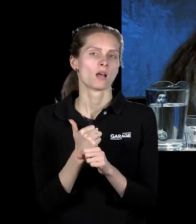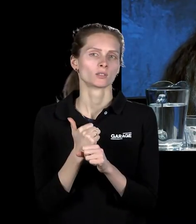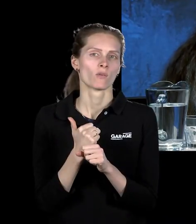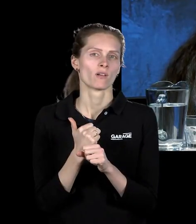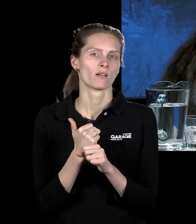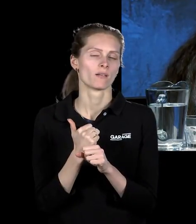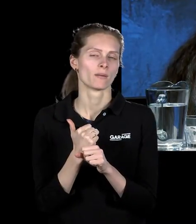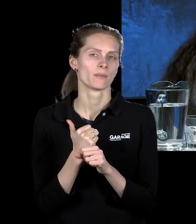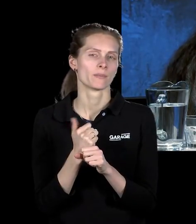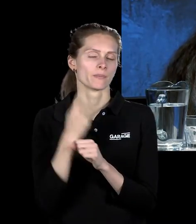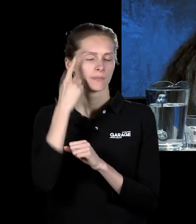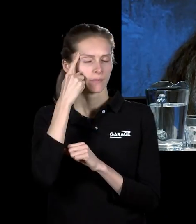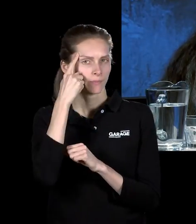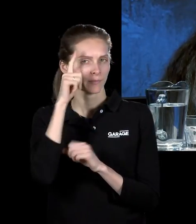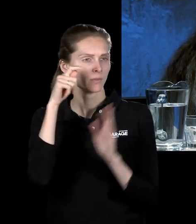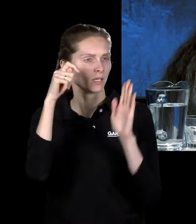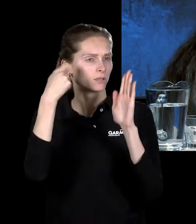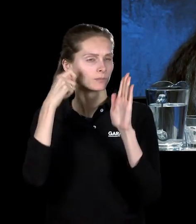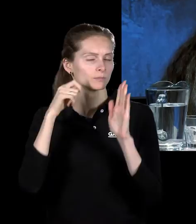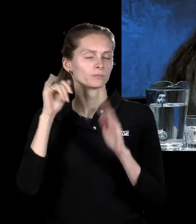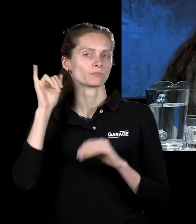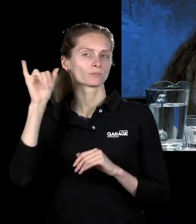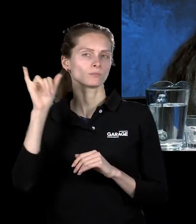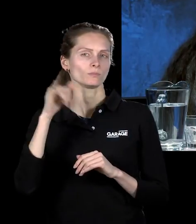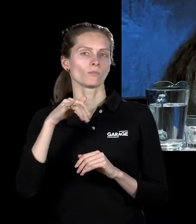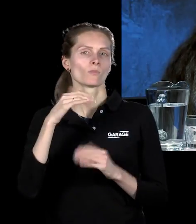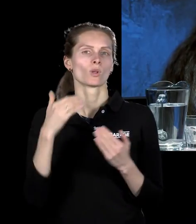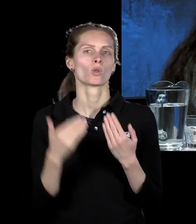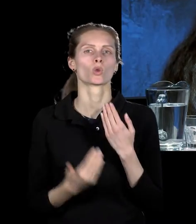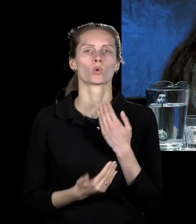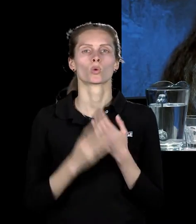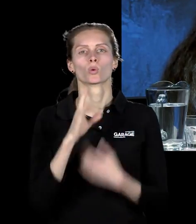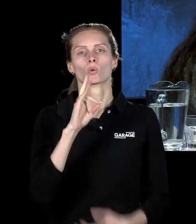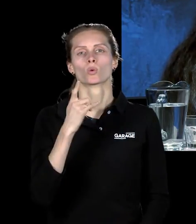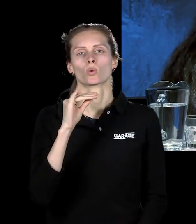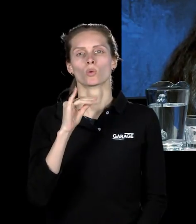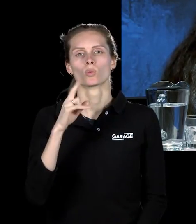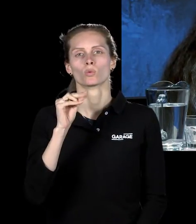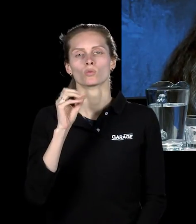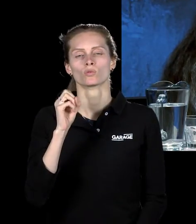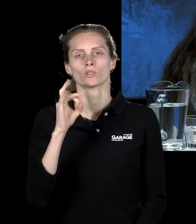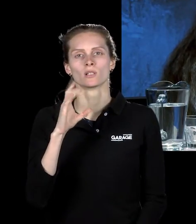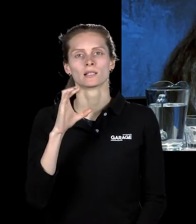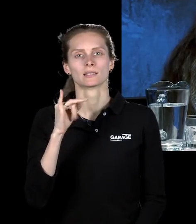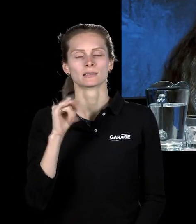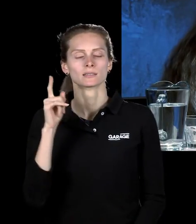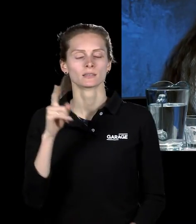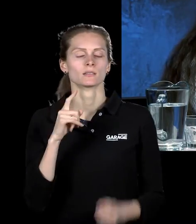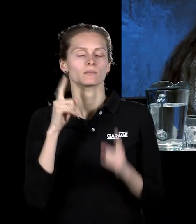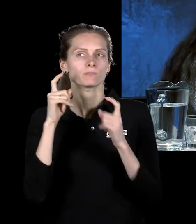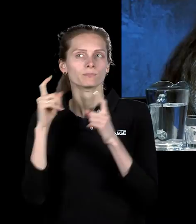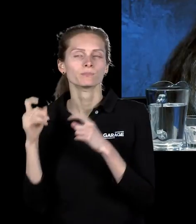ленд-арта, снимает у себя в Нью-Джерси фотоальбом «Монументы Пасаика», когда он снимает тоже какие-то